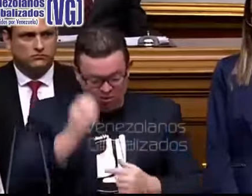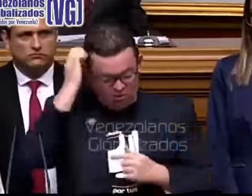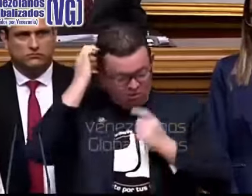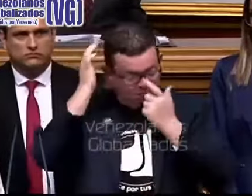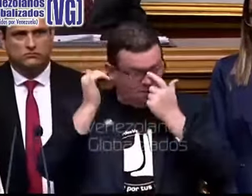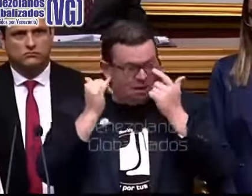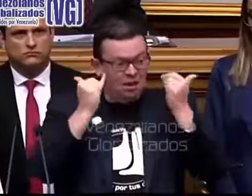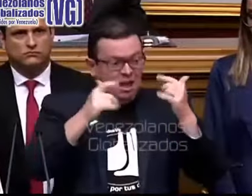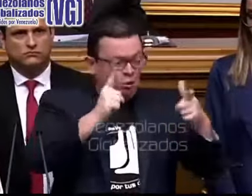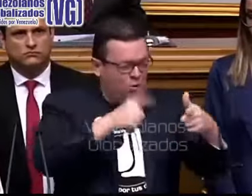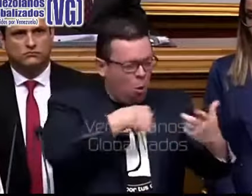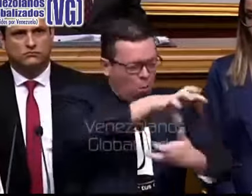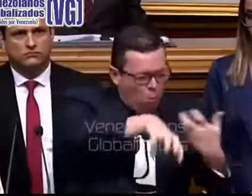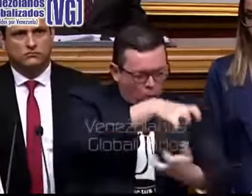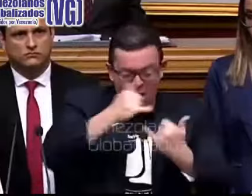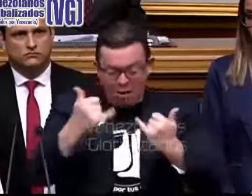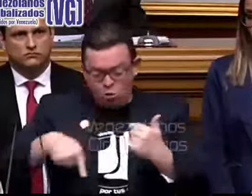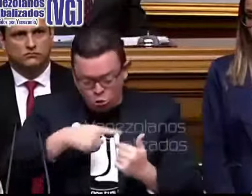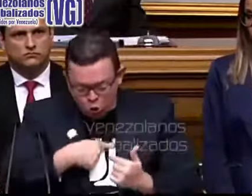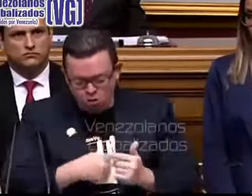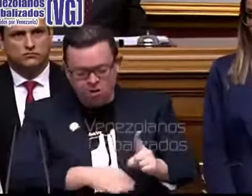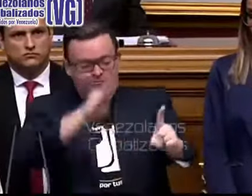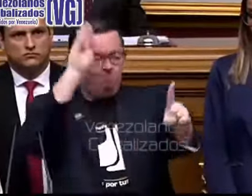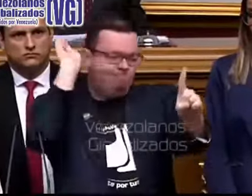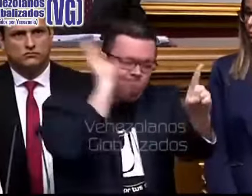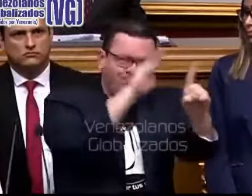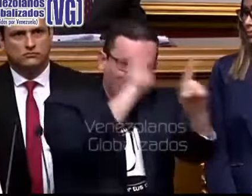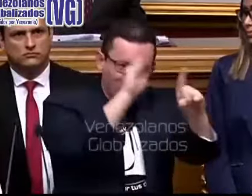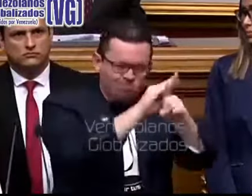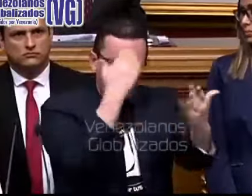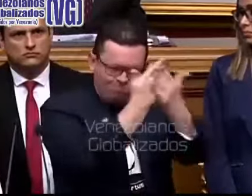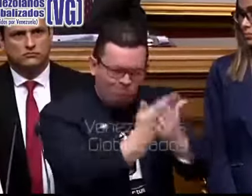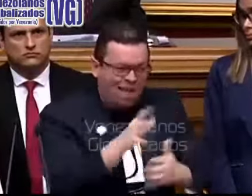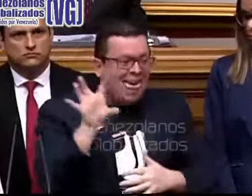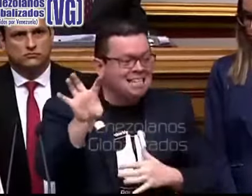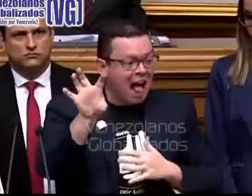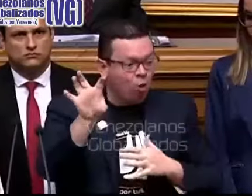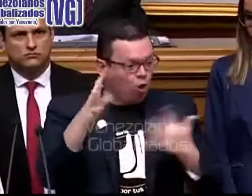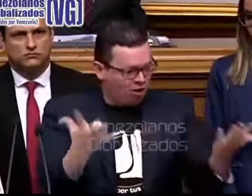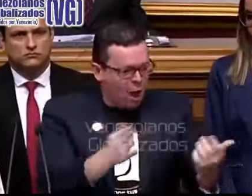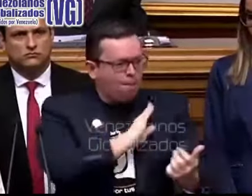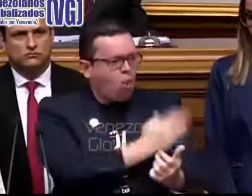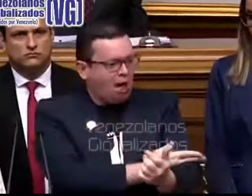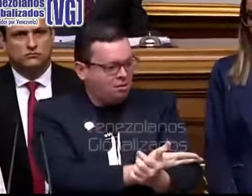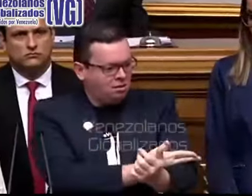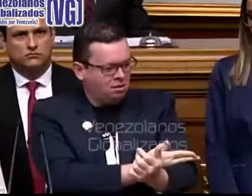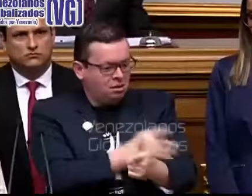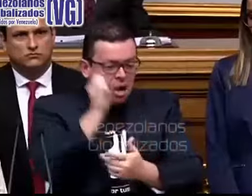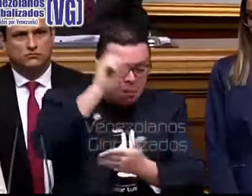postrados en cama precisamente por este padecimiento. Así que nosotros exigimos, hacemos un llamado al Estado,